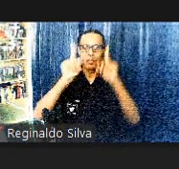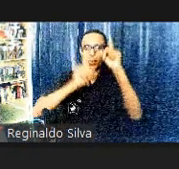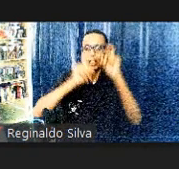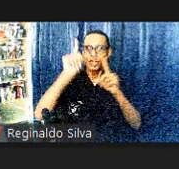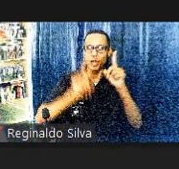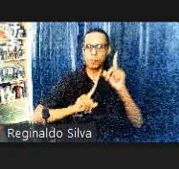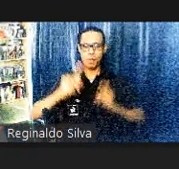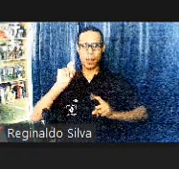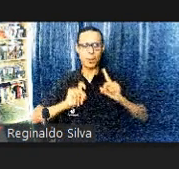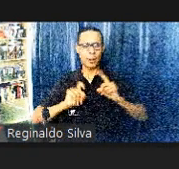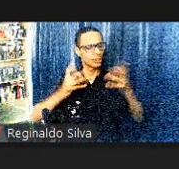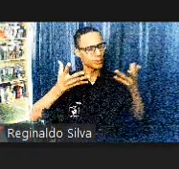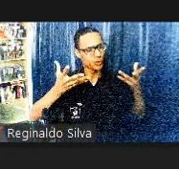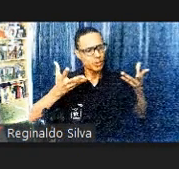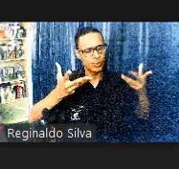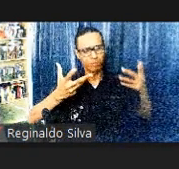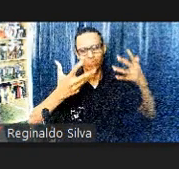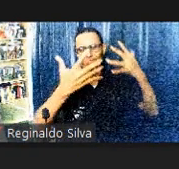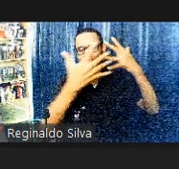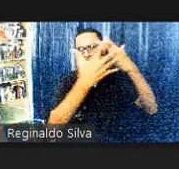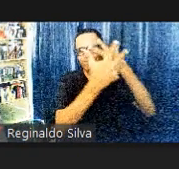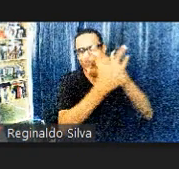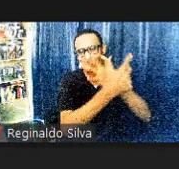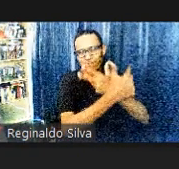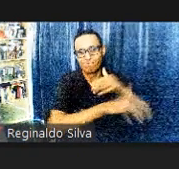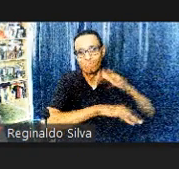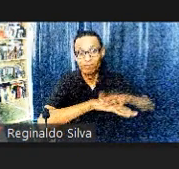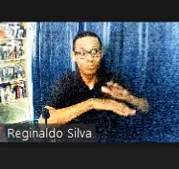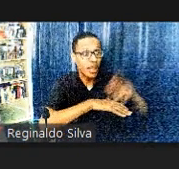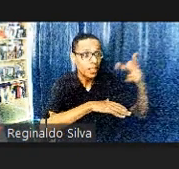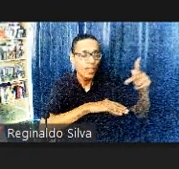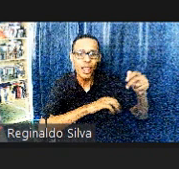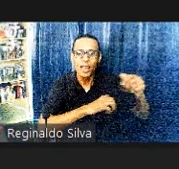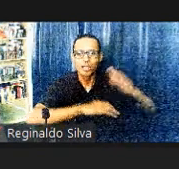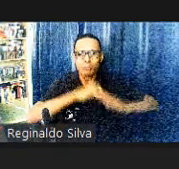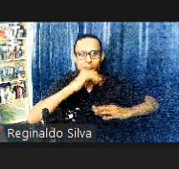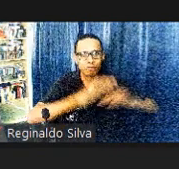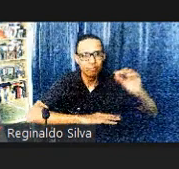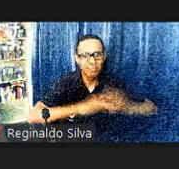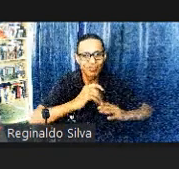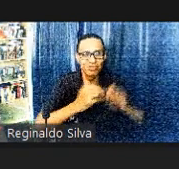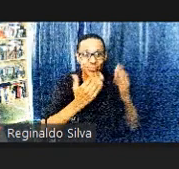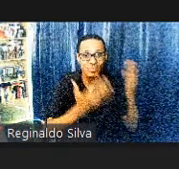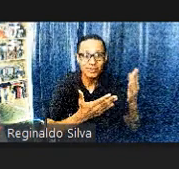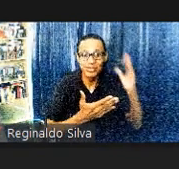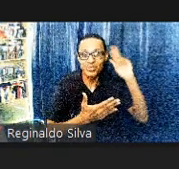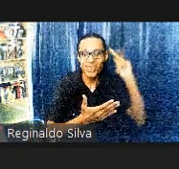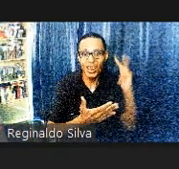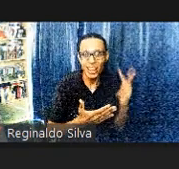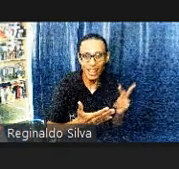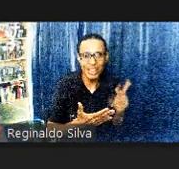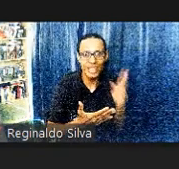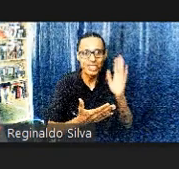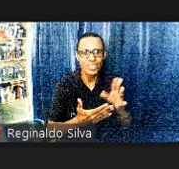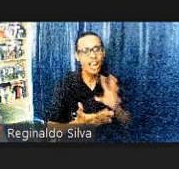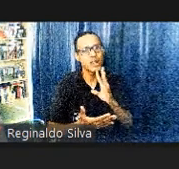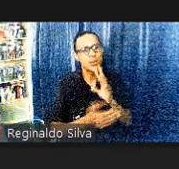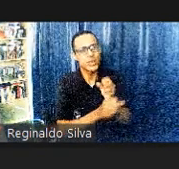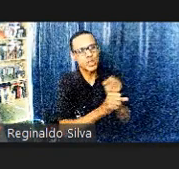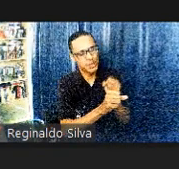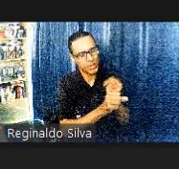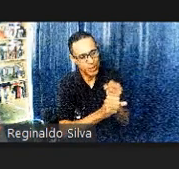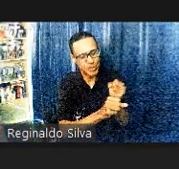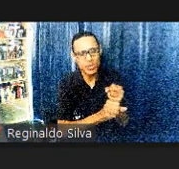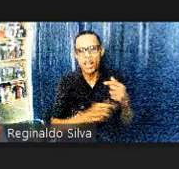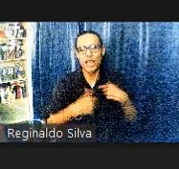Muito bonito ver trabalhando, né? Kathleen eu conheço também já há bastante tempo. E eu estou